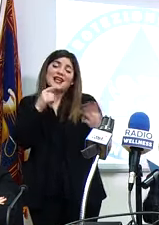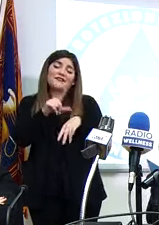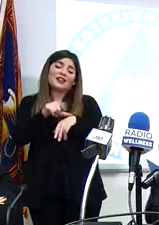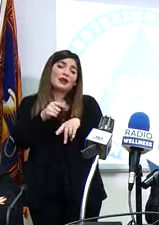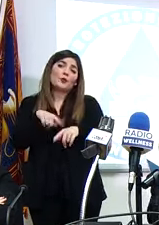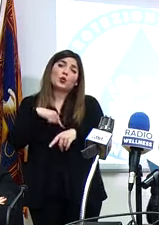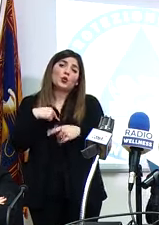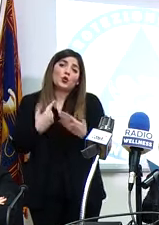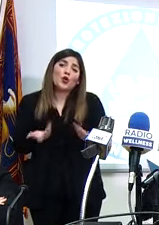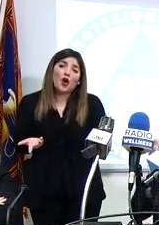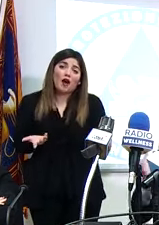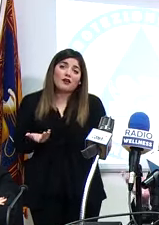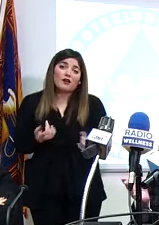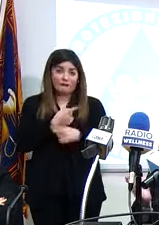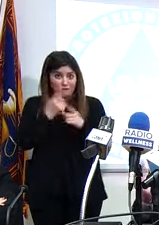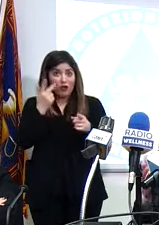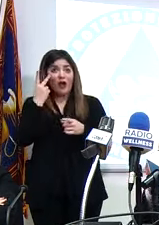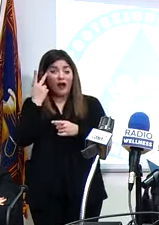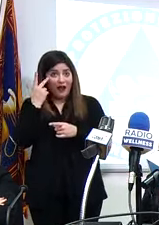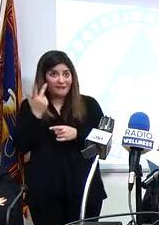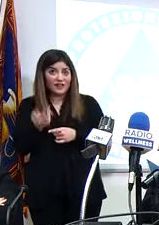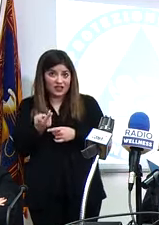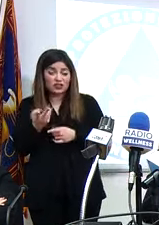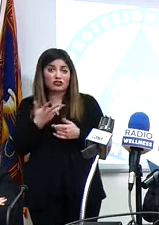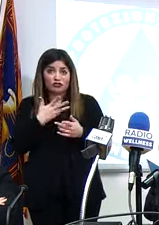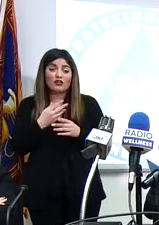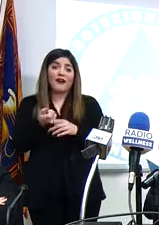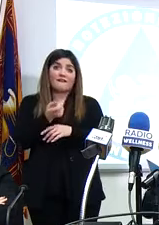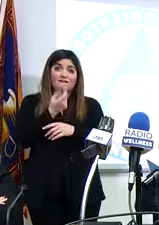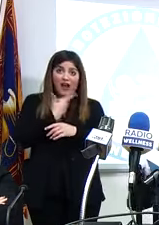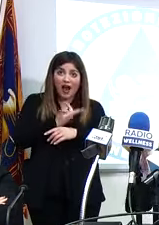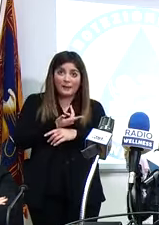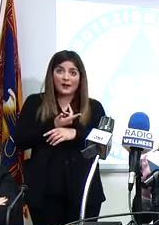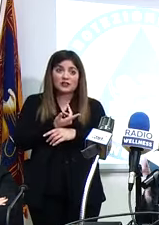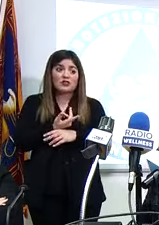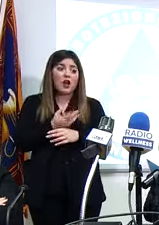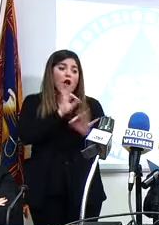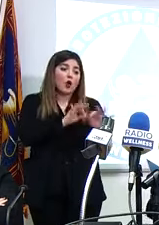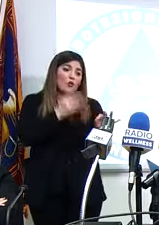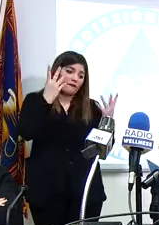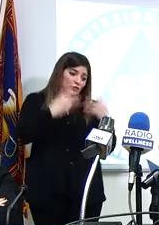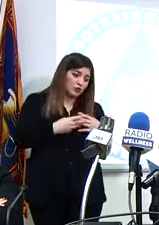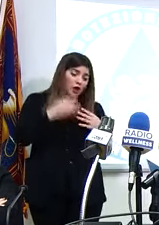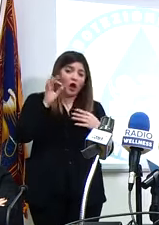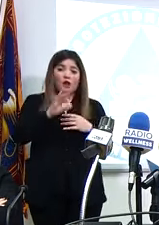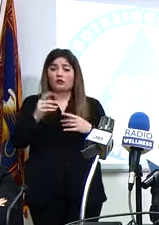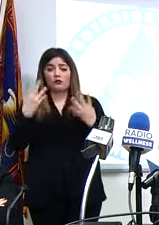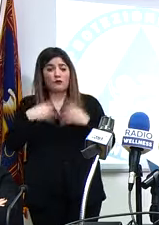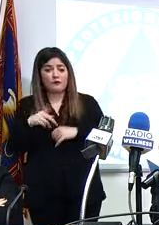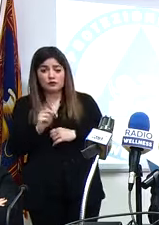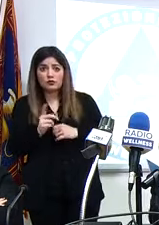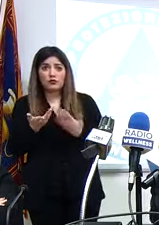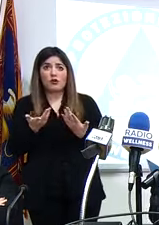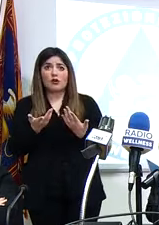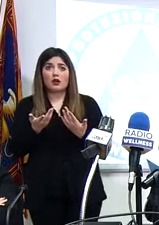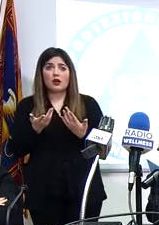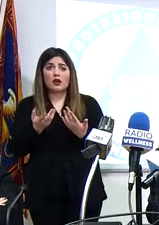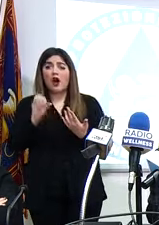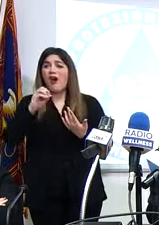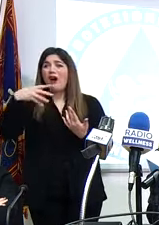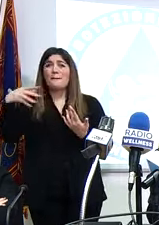visto con i farmaci l'idrossiclorochina, il farmaco funzionava, non funzionava, addirittura il Remdesivir. L'OMS